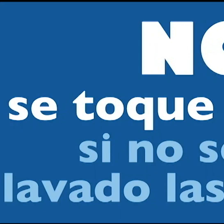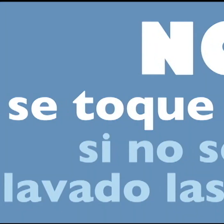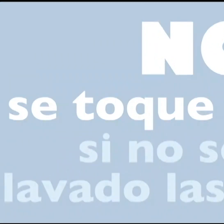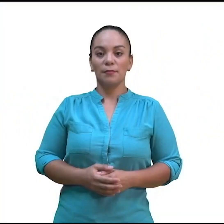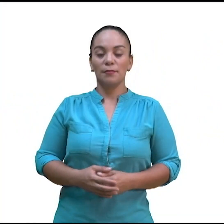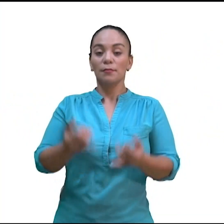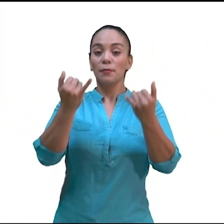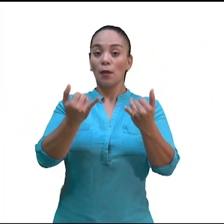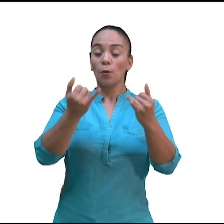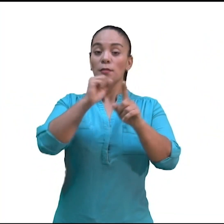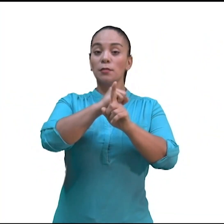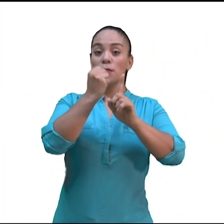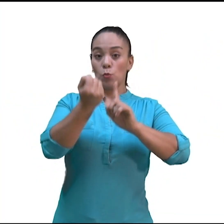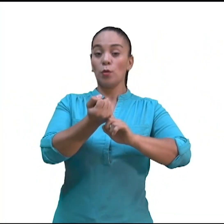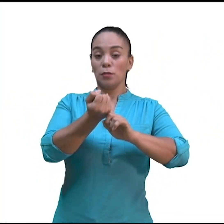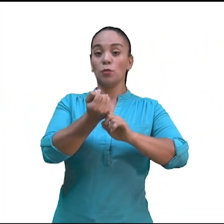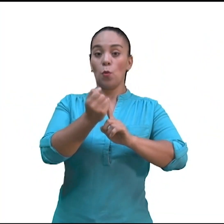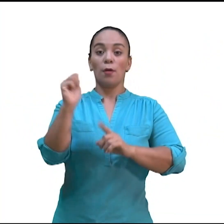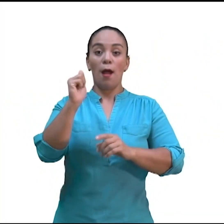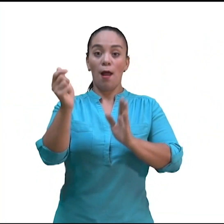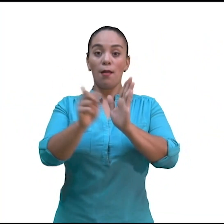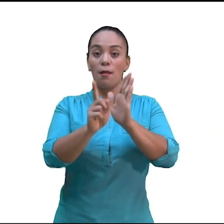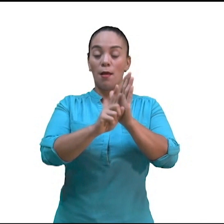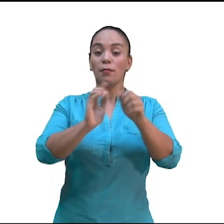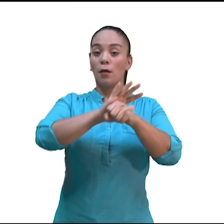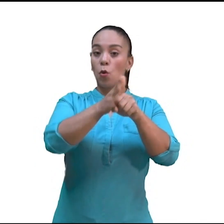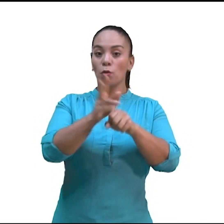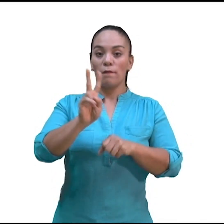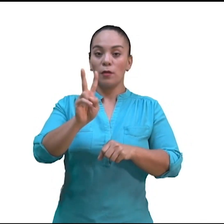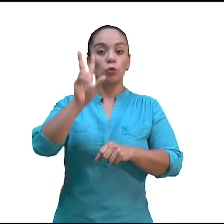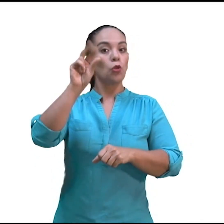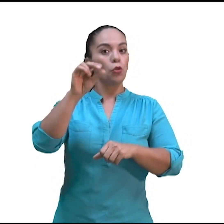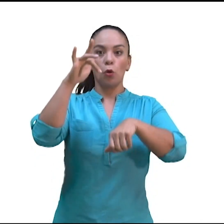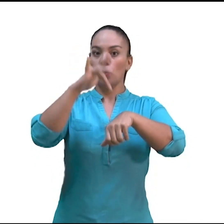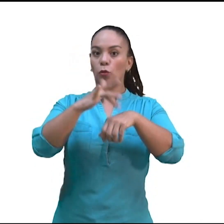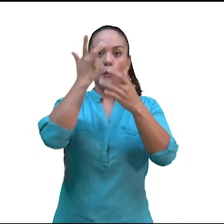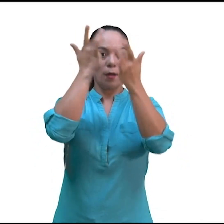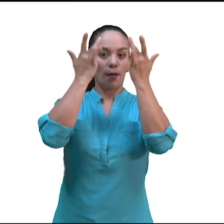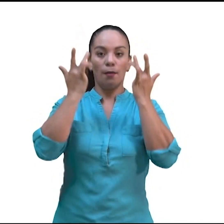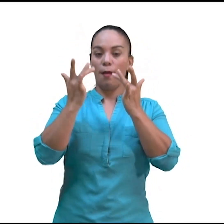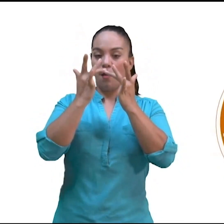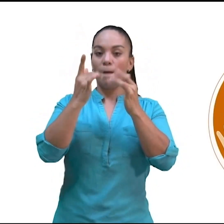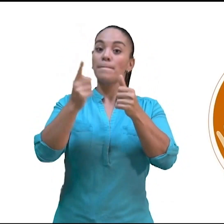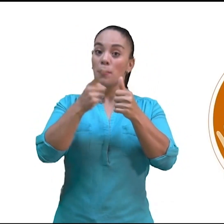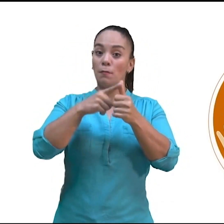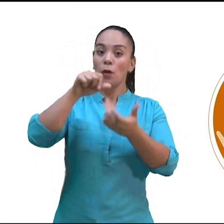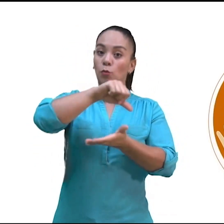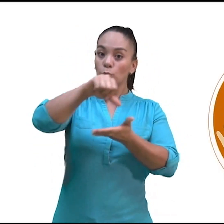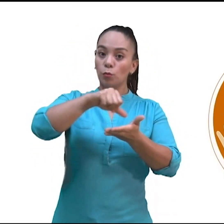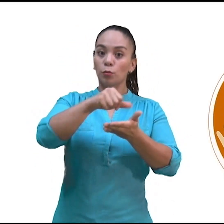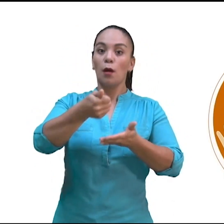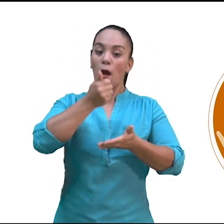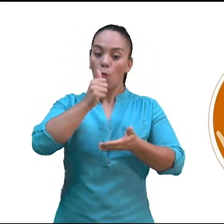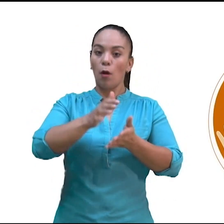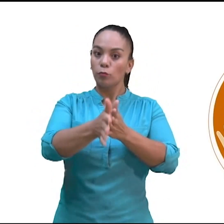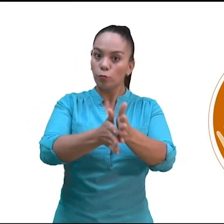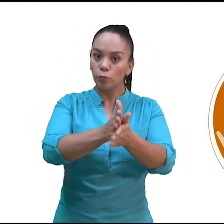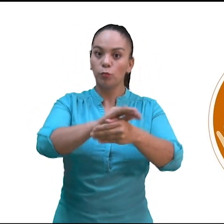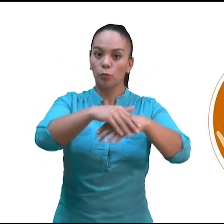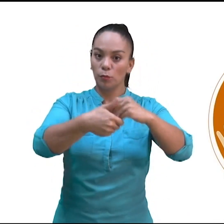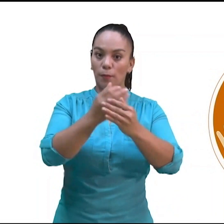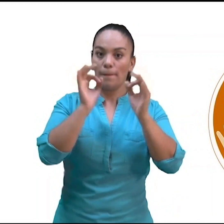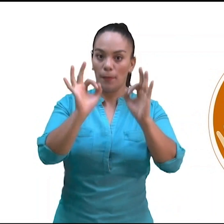quede registrado en el EDUS, cumplen con la ley 7600 para acceso a